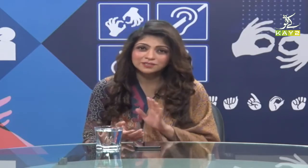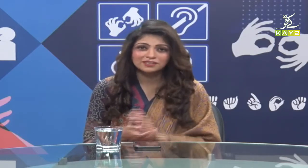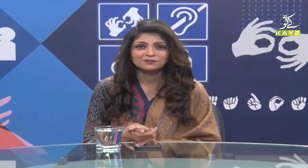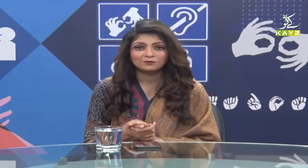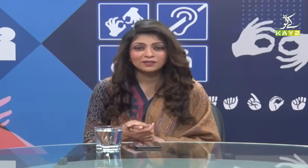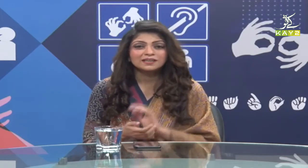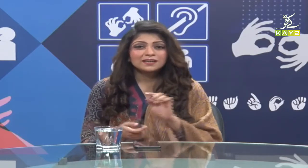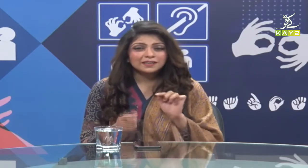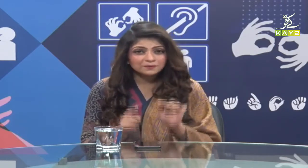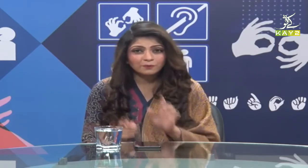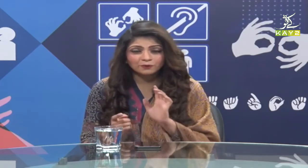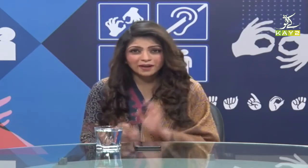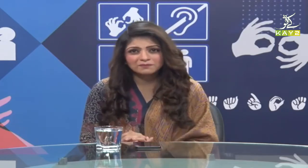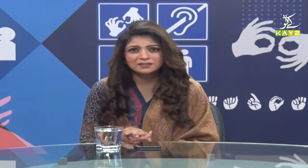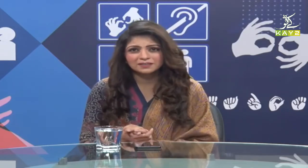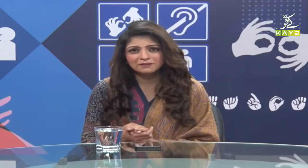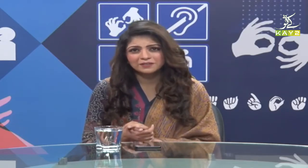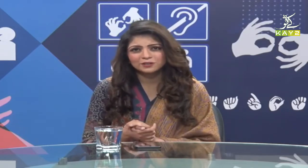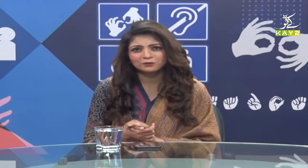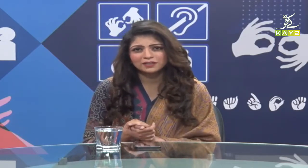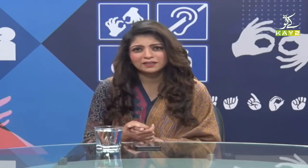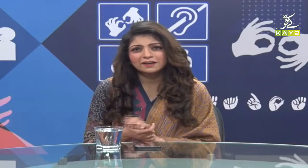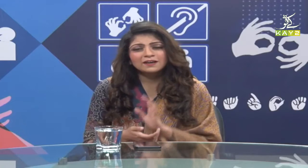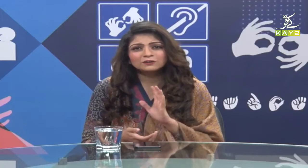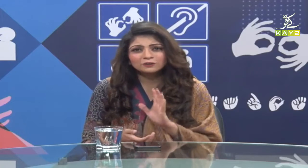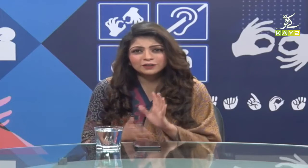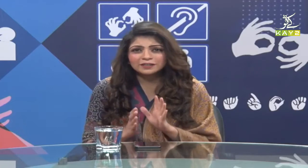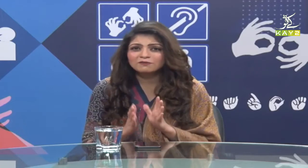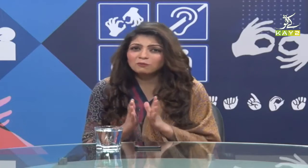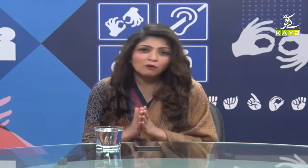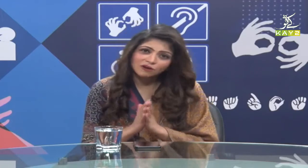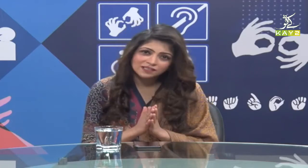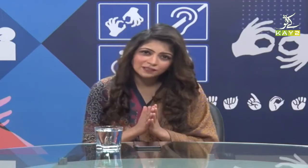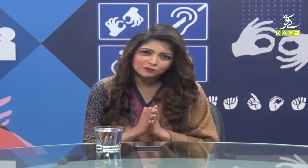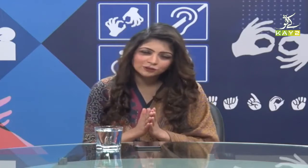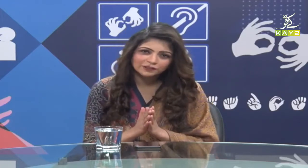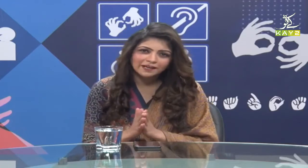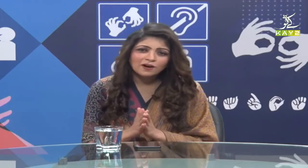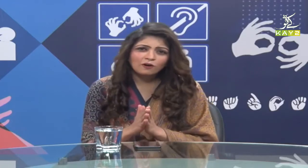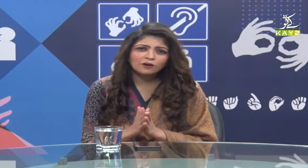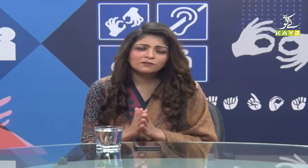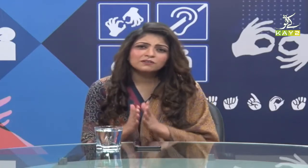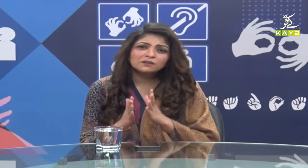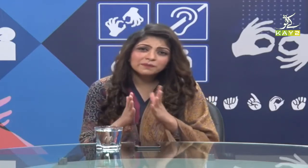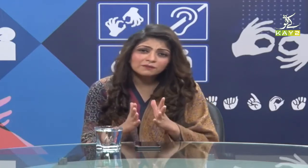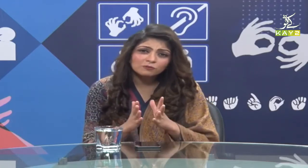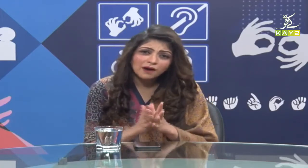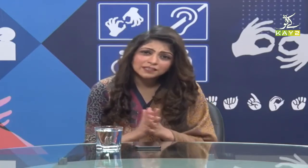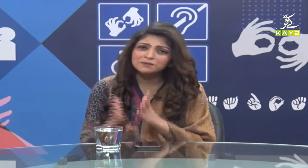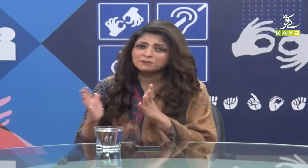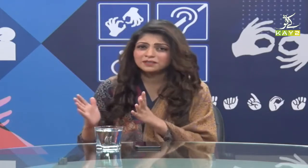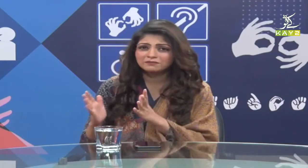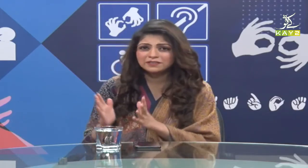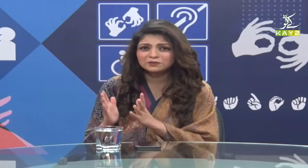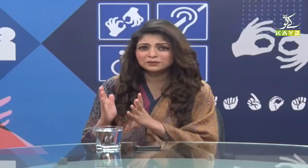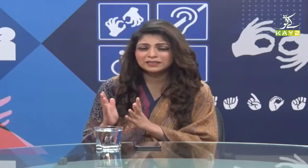डेफ़ बच्चे की स्टोरी इस प्रोग्राम के ज़रिए फ़ीचर होती है ना, तो लिटरली वो बहुत ज़्यादा खुश होता है और फिर वो बाकी